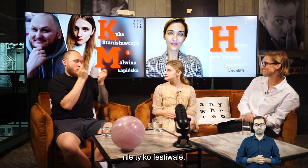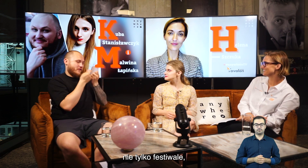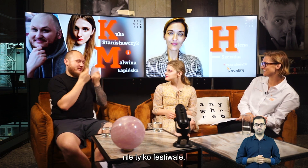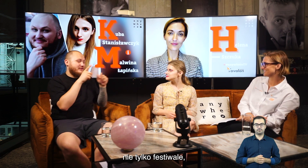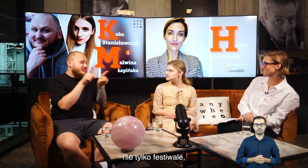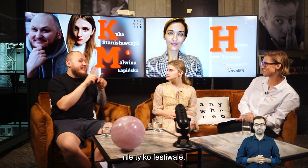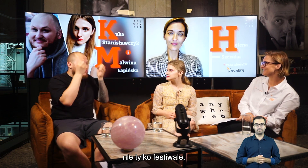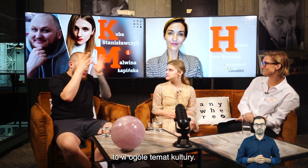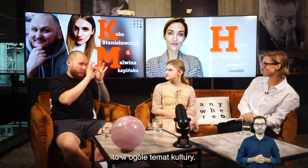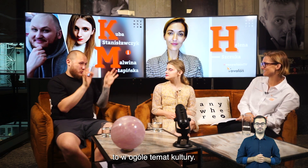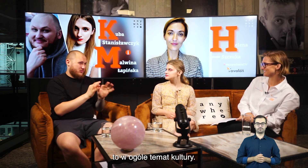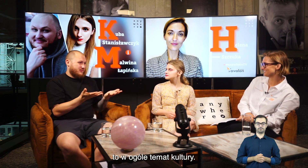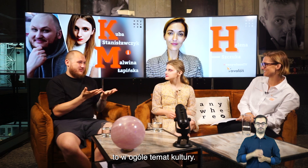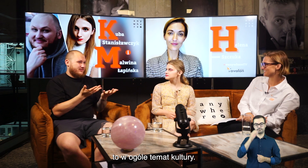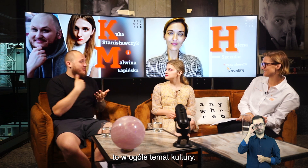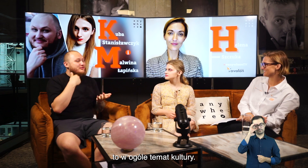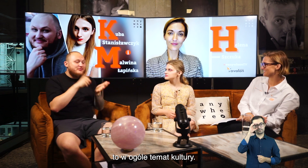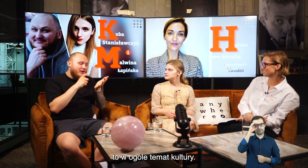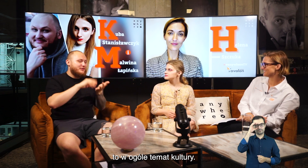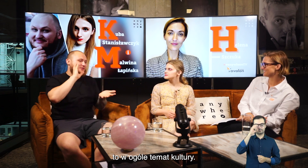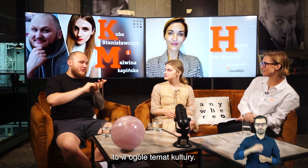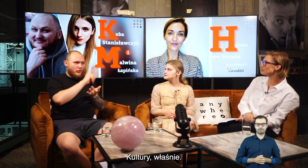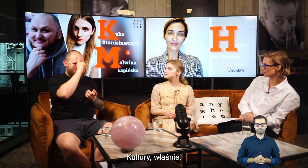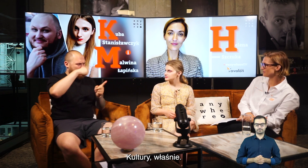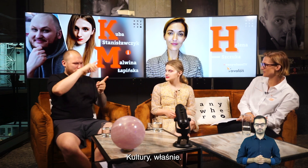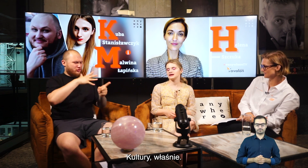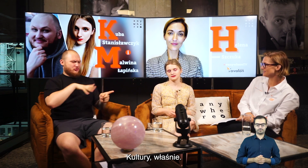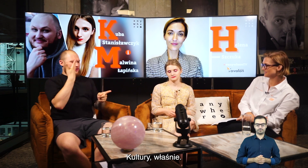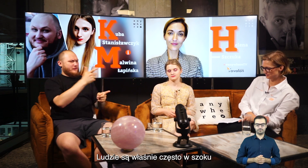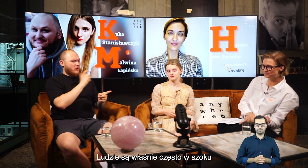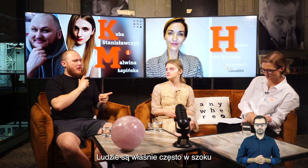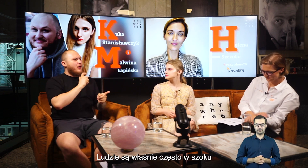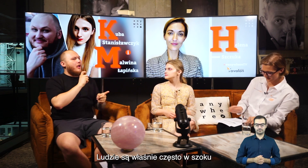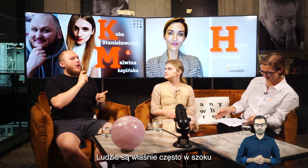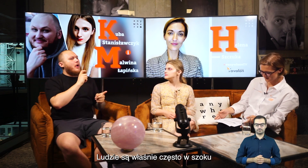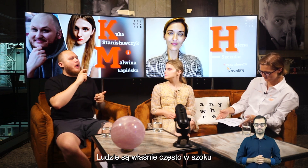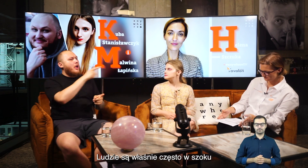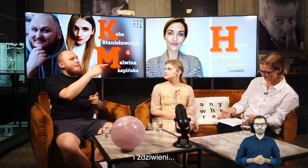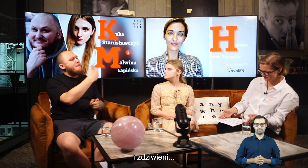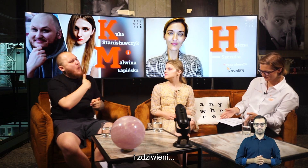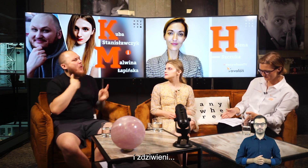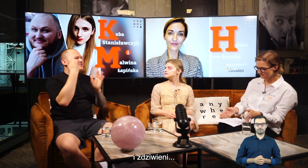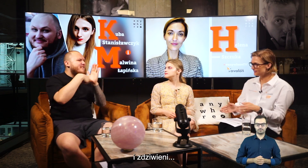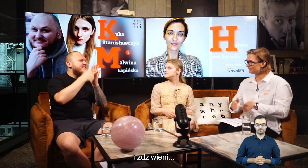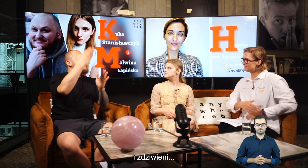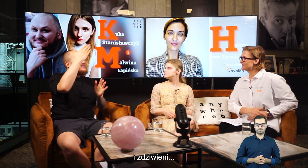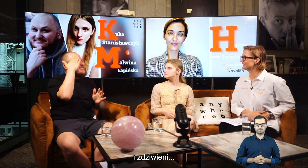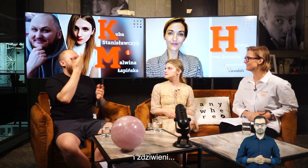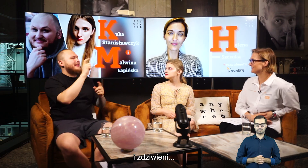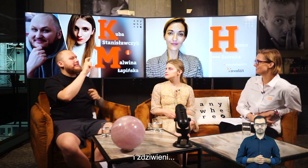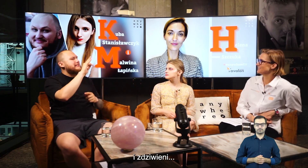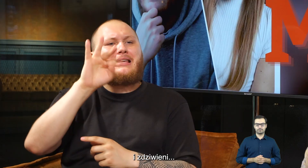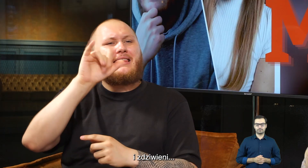To nie tylko festiwale, to w ogóle temat kultury. Kultury, właśnie. Tak. To ludzie są właśnie często w szoku i zdziwieni, nie